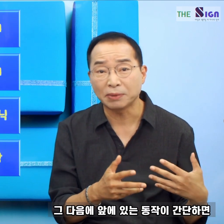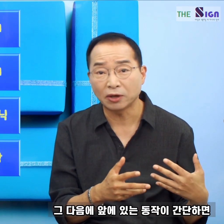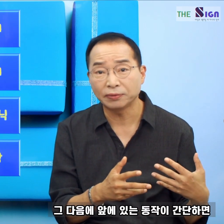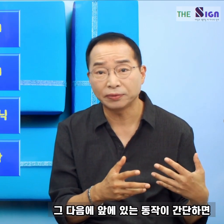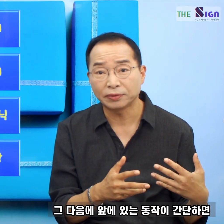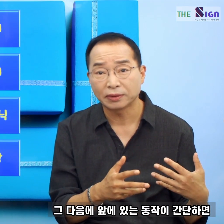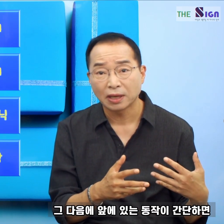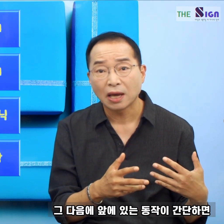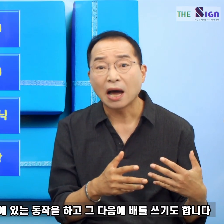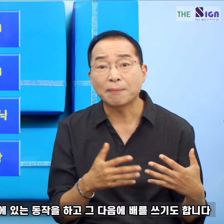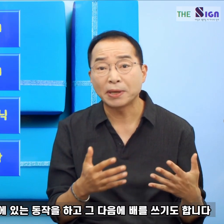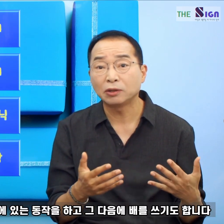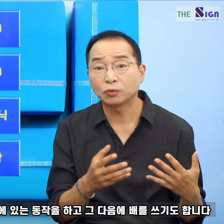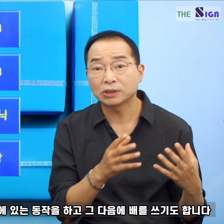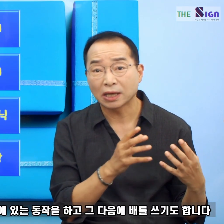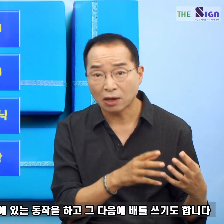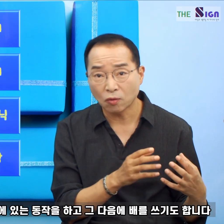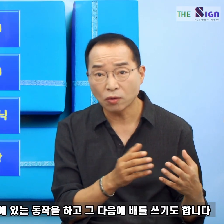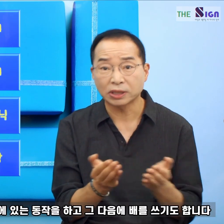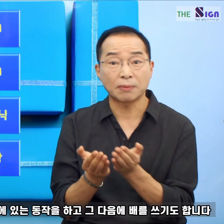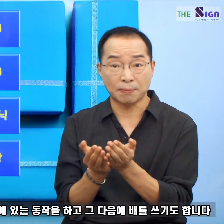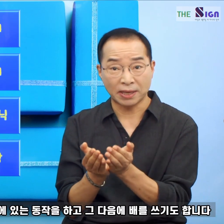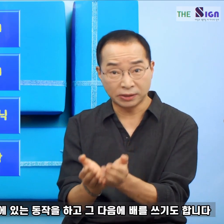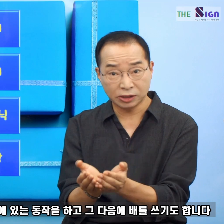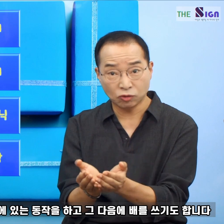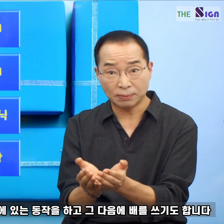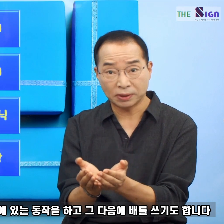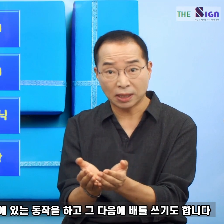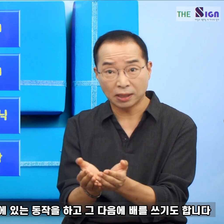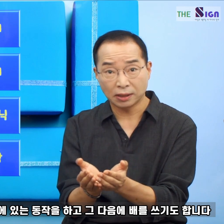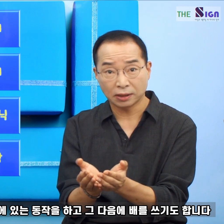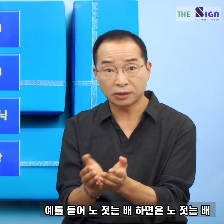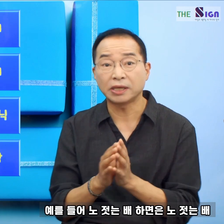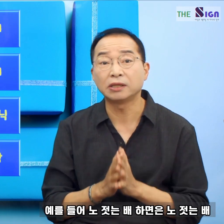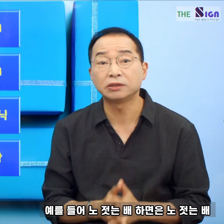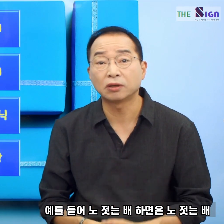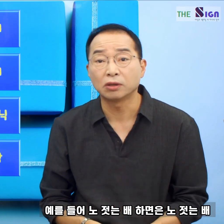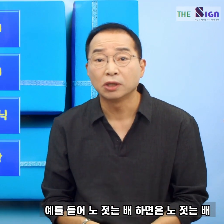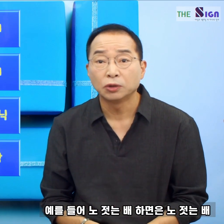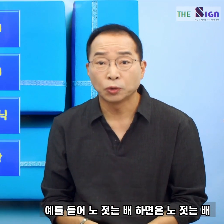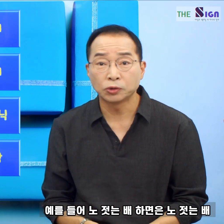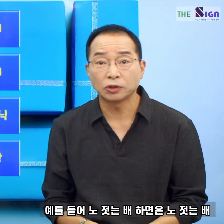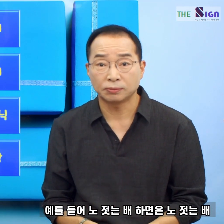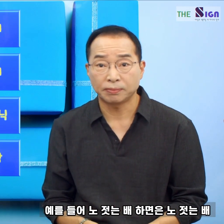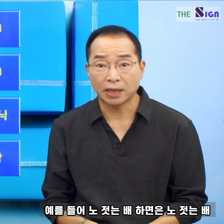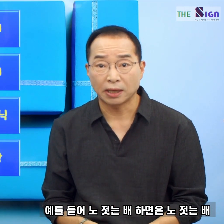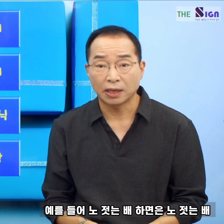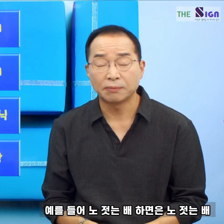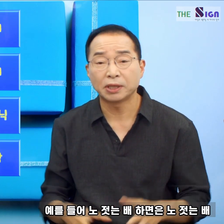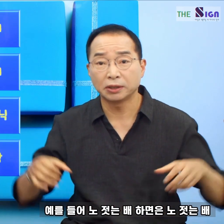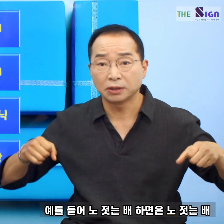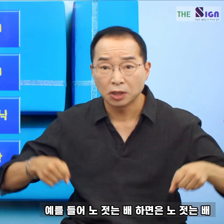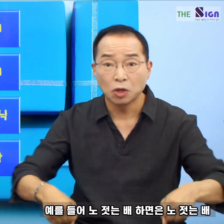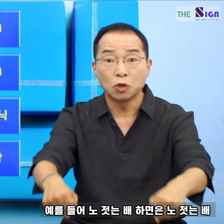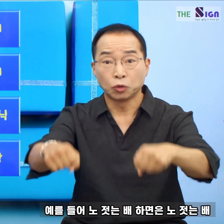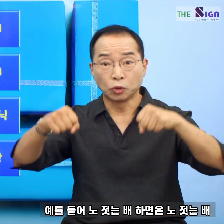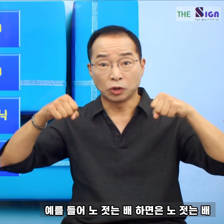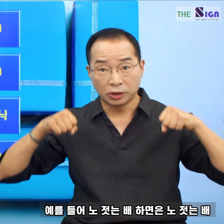간단하면 앞에 있는 동작을 하고 그 다음에 배를 쓰기도 합니다. 그리고 예를 들어 노젓는 배 하면은 노젓는